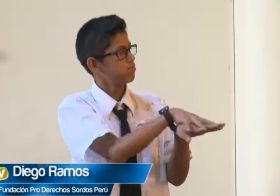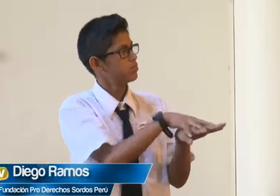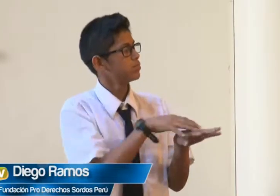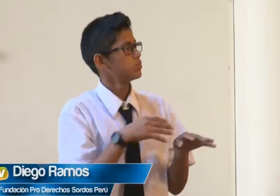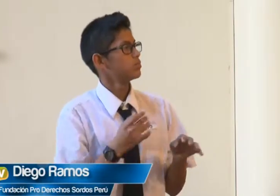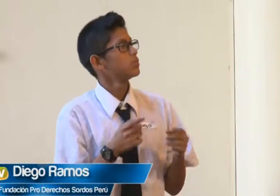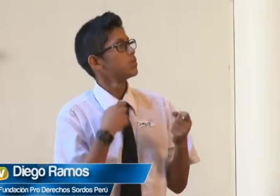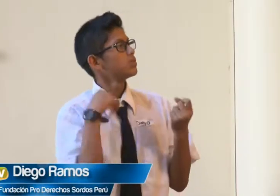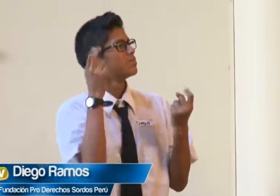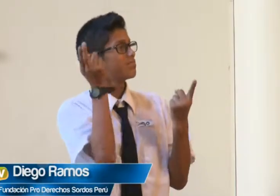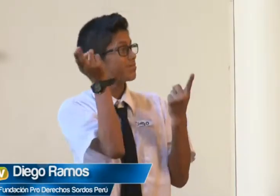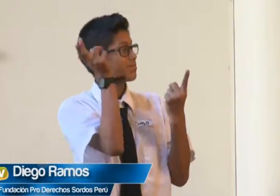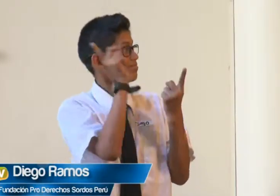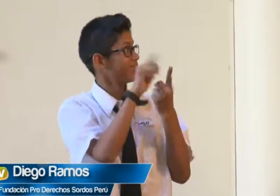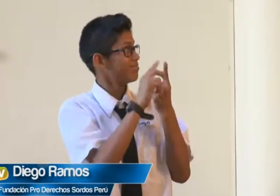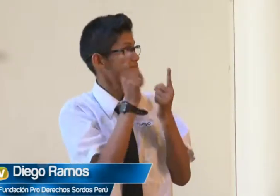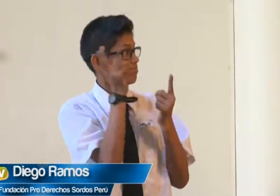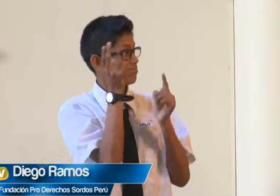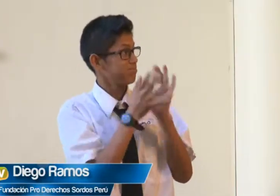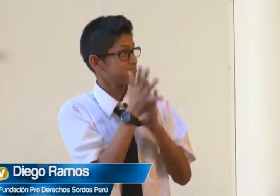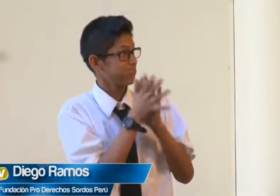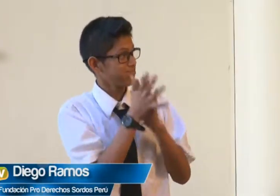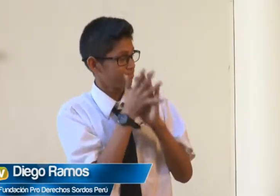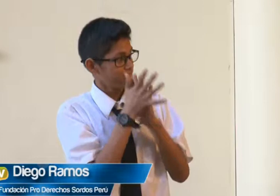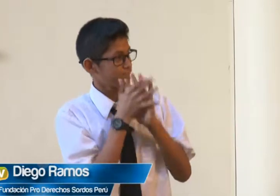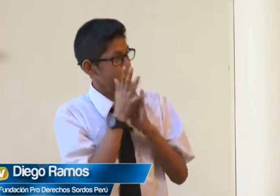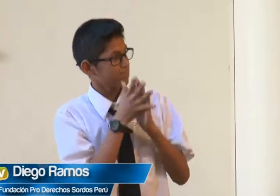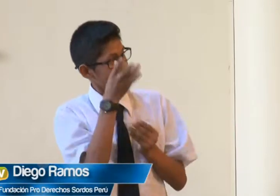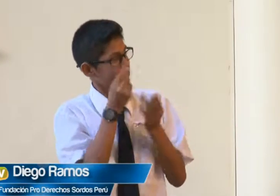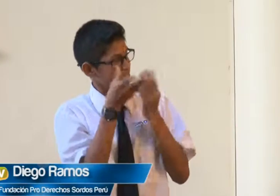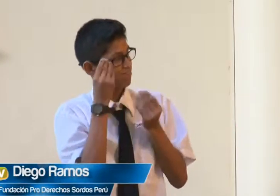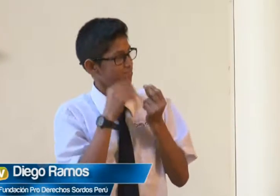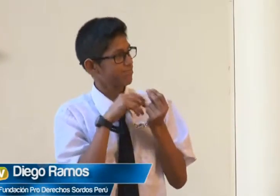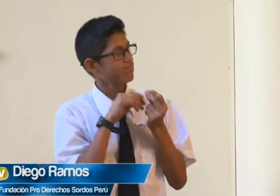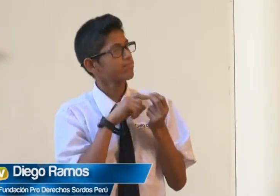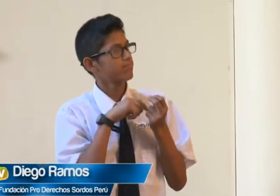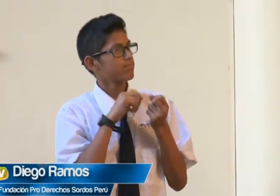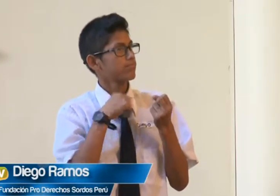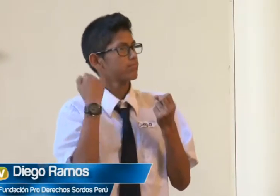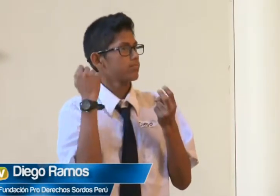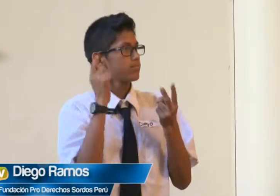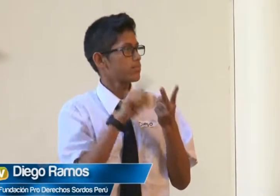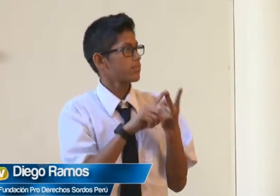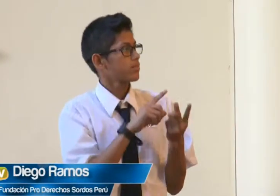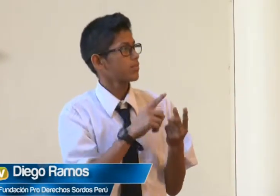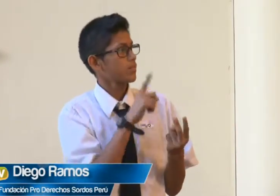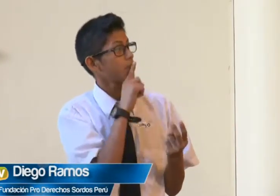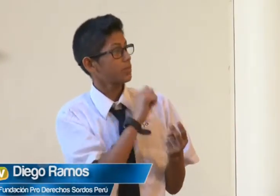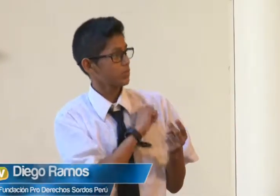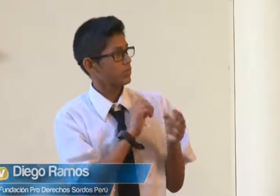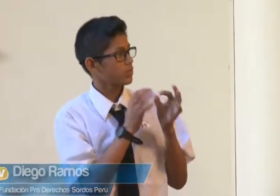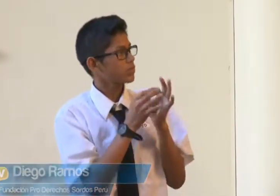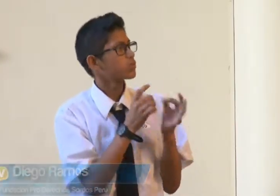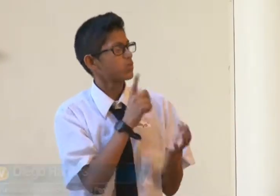accesible por ejemplo para que sea accesible los niños sordos necesitamos profesores que dominen lengua de señas